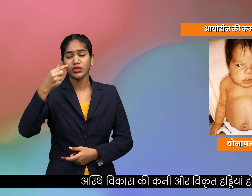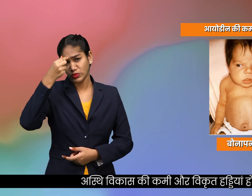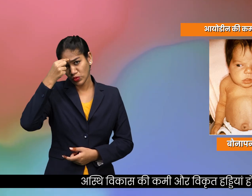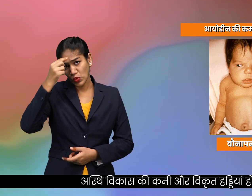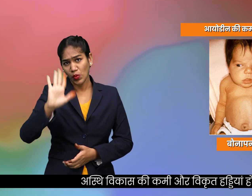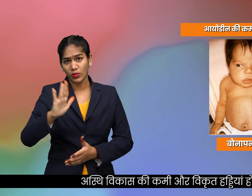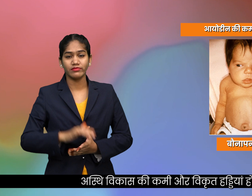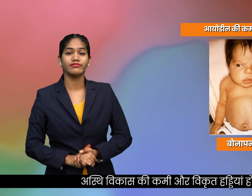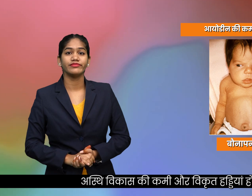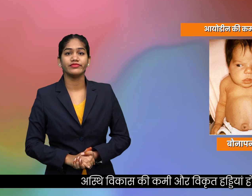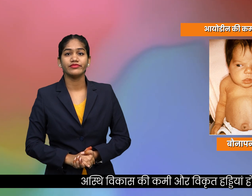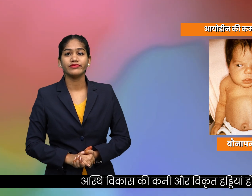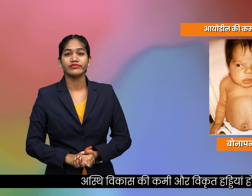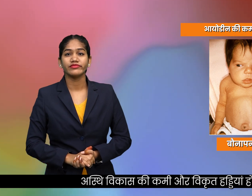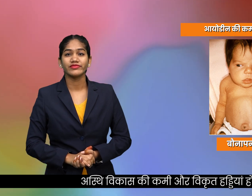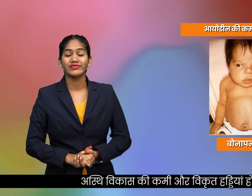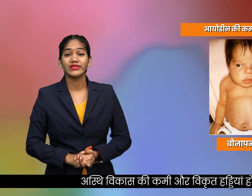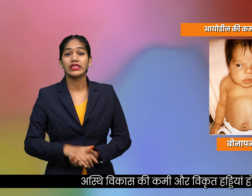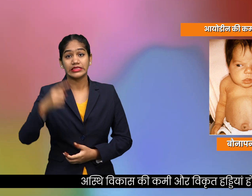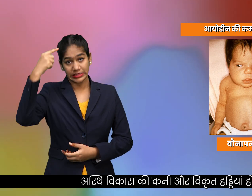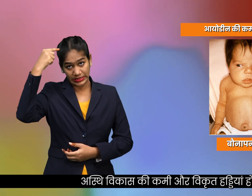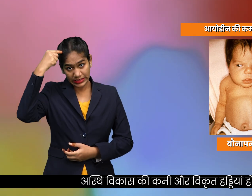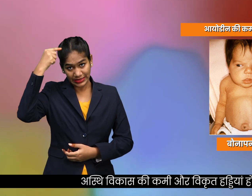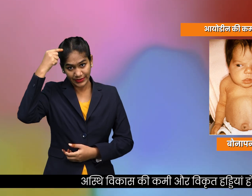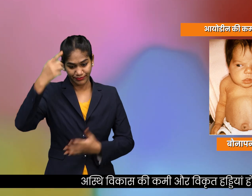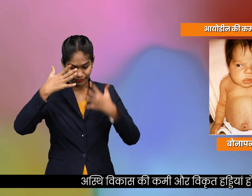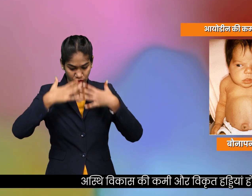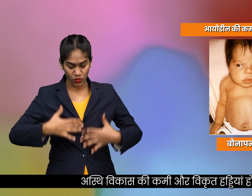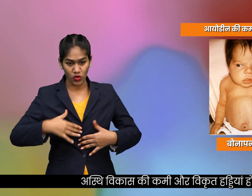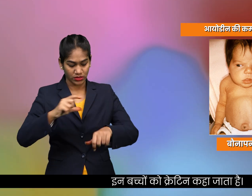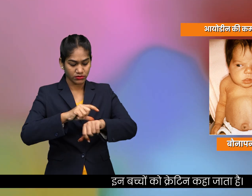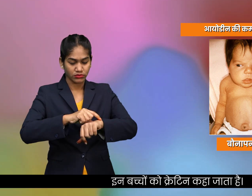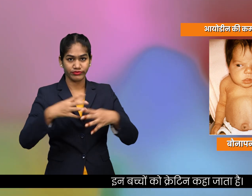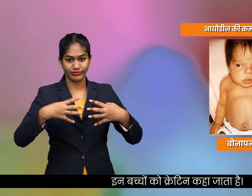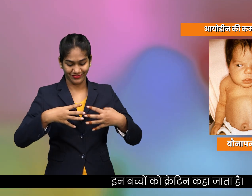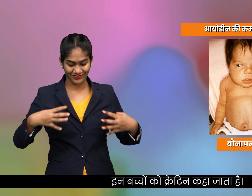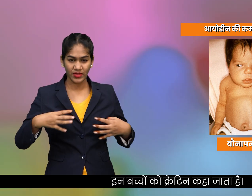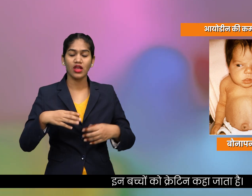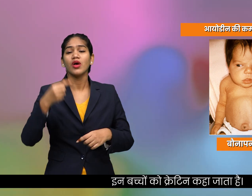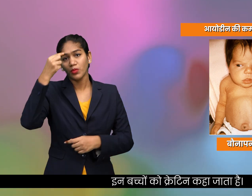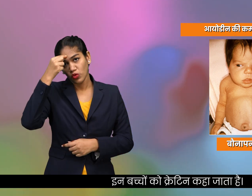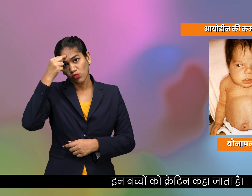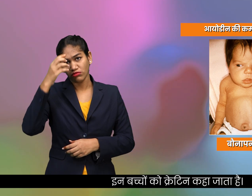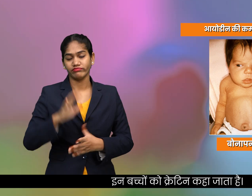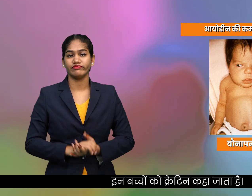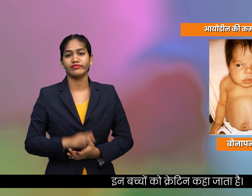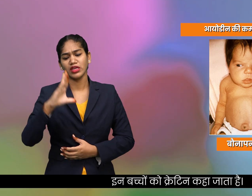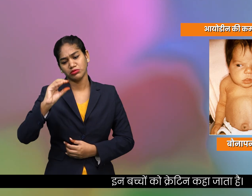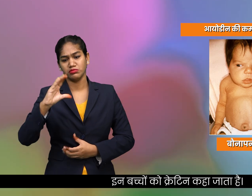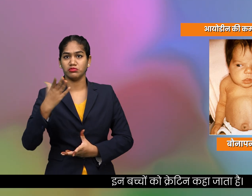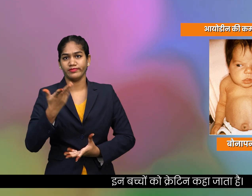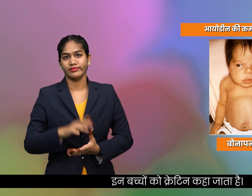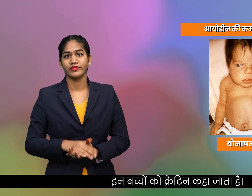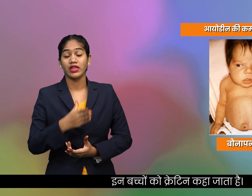अस्थिर विकास की कमी और विकृत हड्डियां होती हैं। इन बच्चों को क्रेटिन